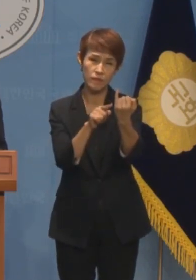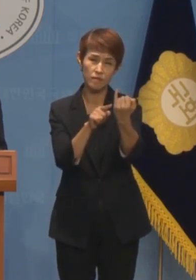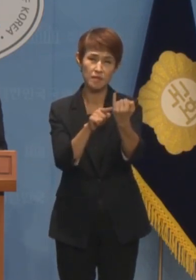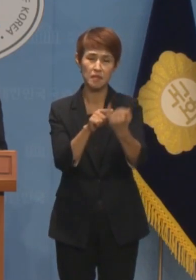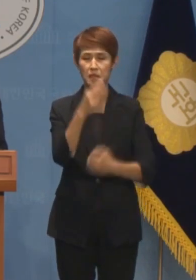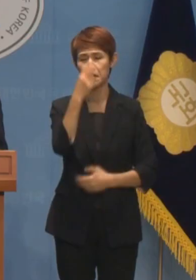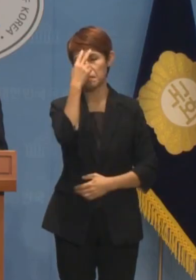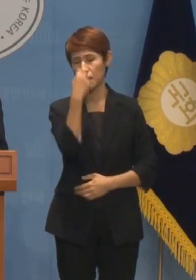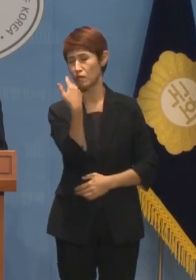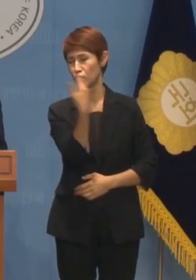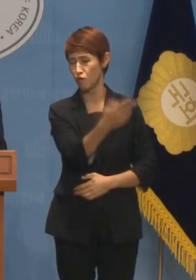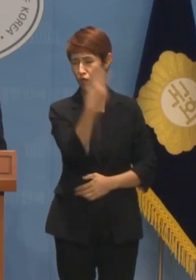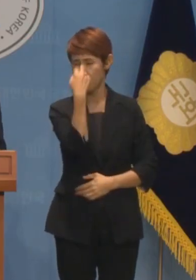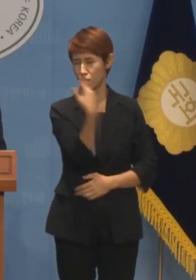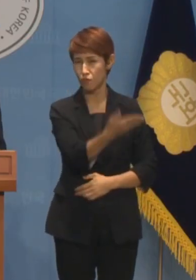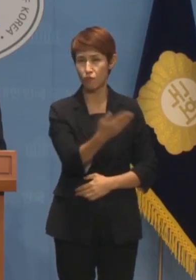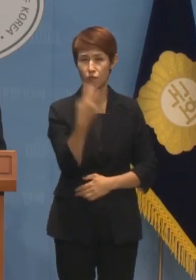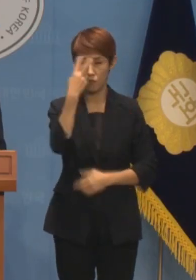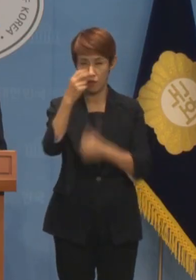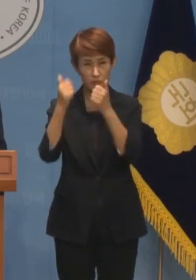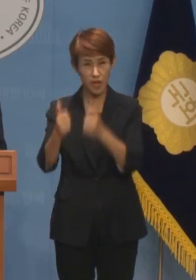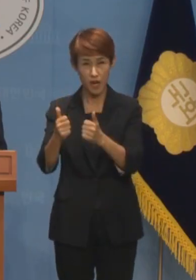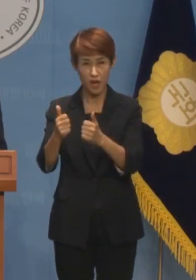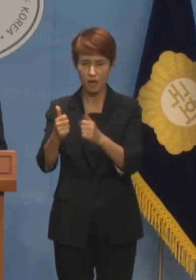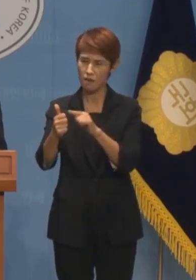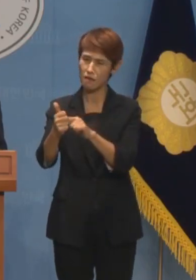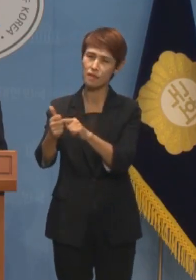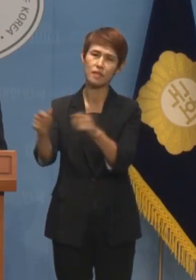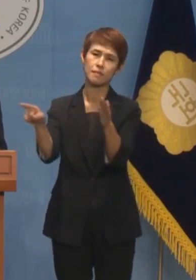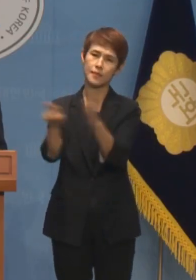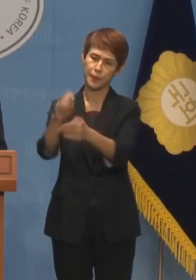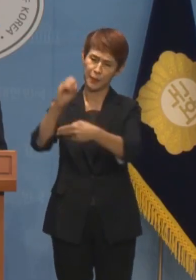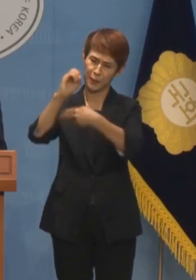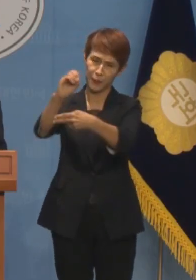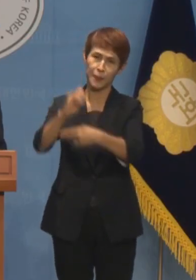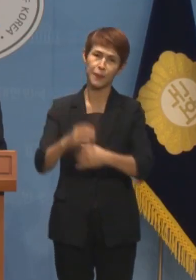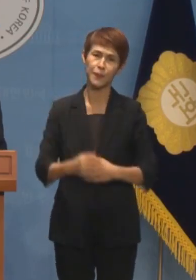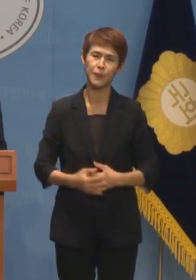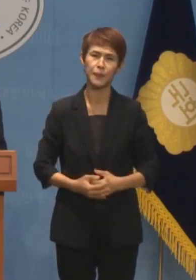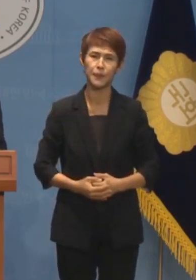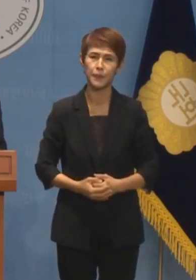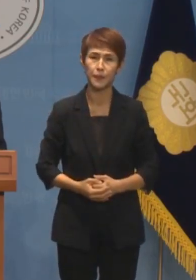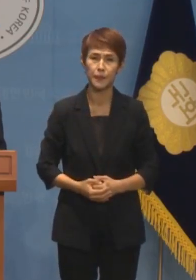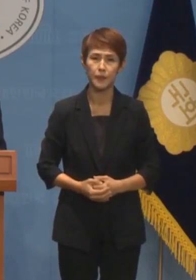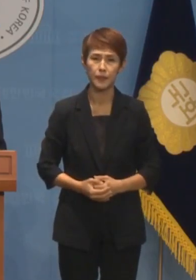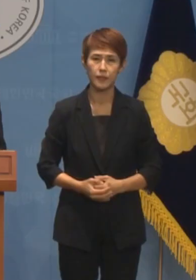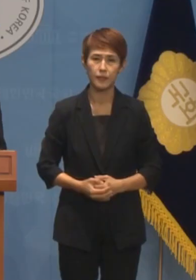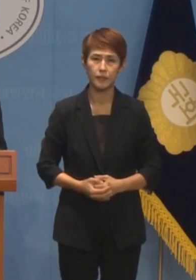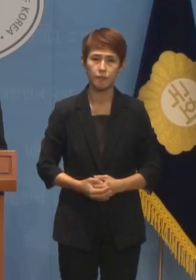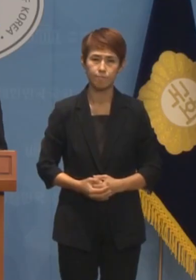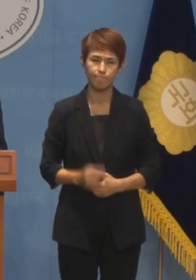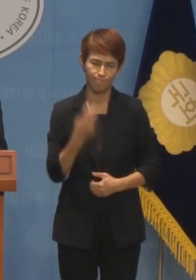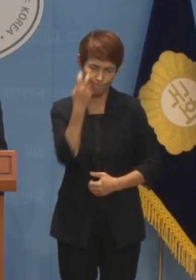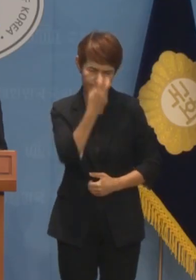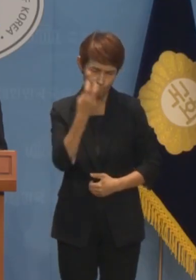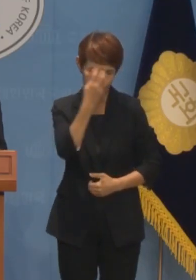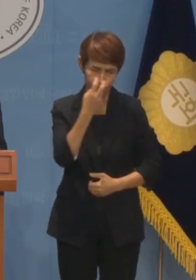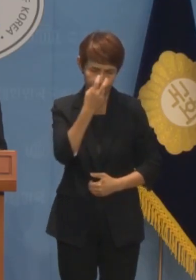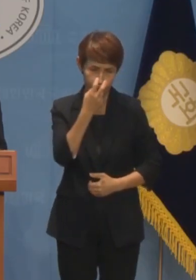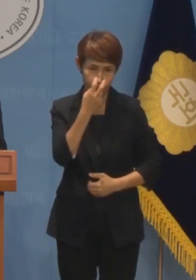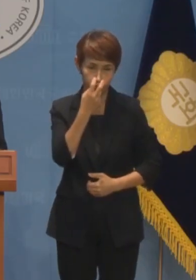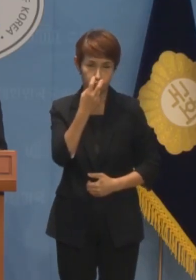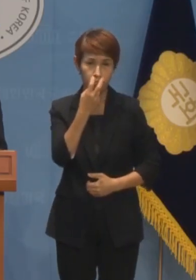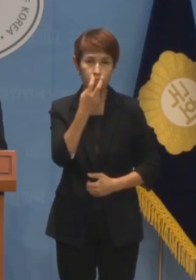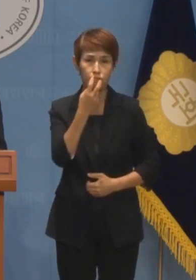면죄부만 주는 검찰을 더 이상 믿을 수 없습니다. 의혹을 밝히기 위한 유일한